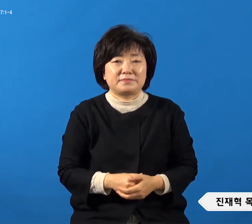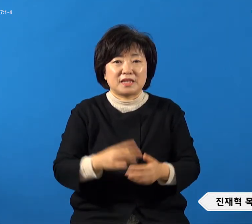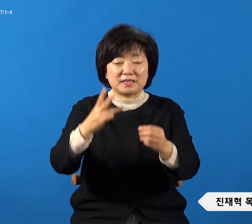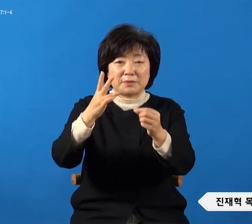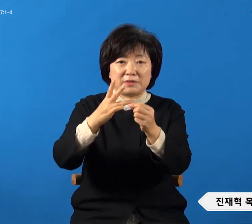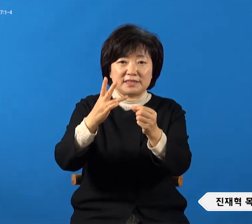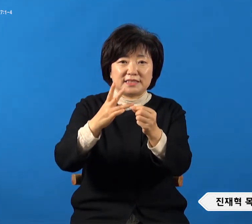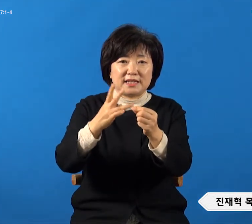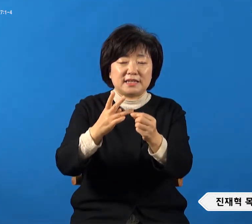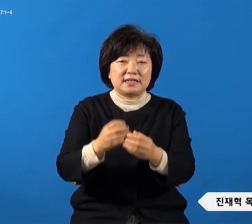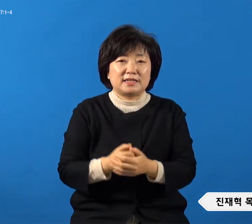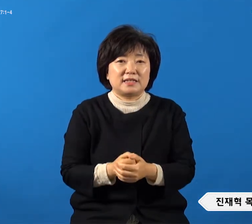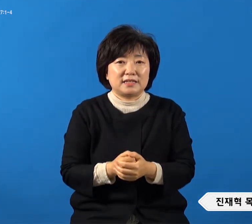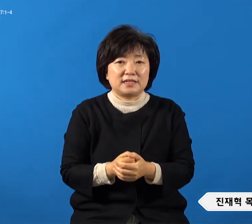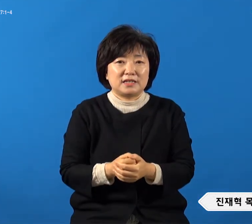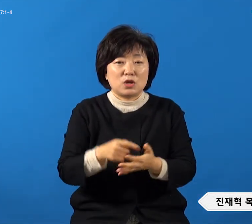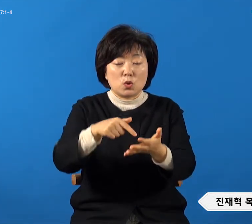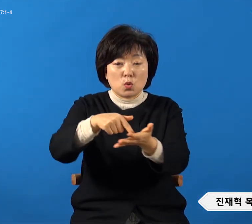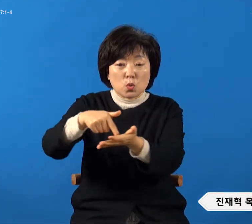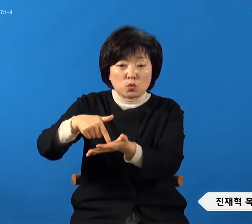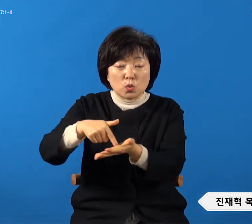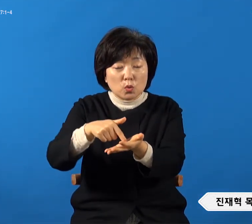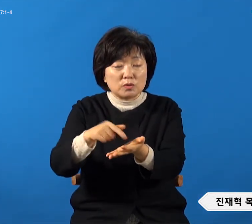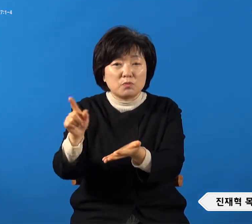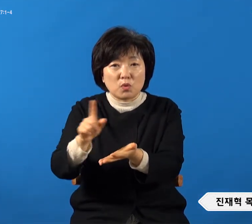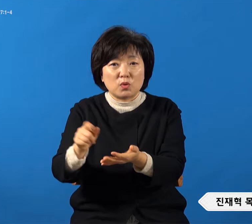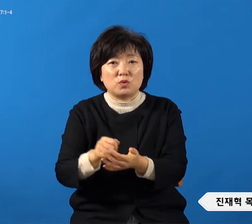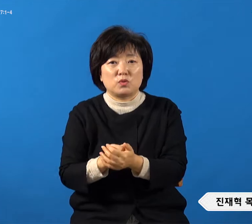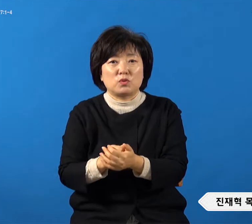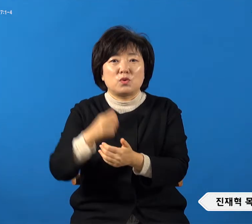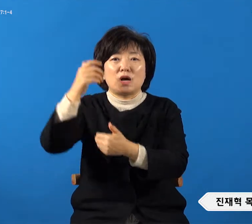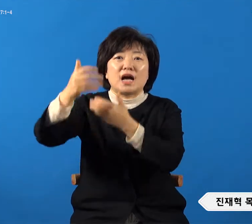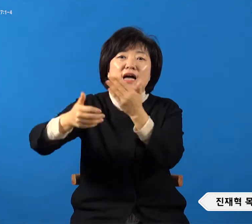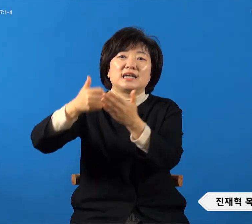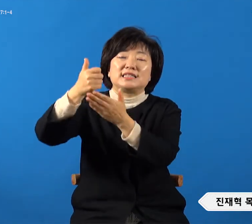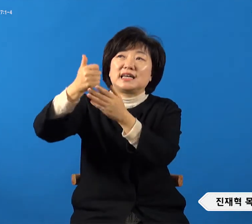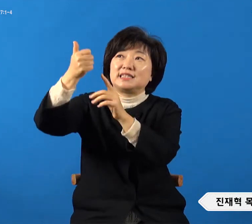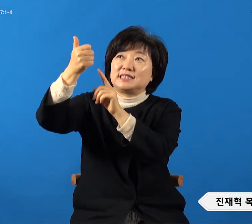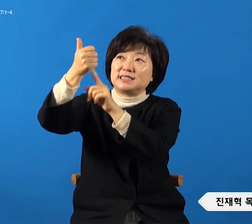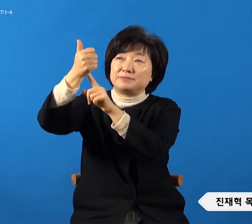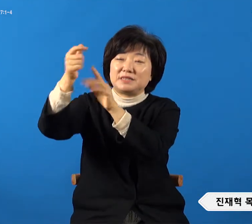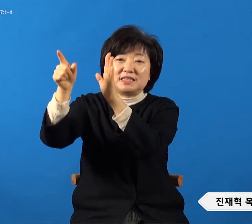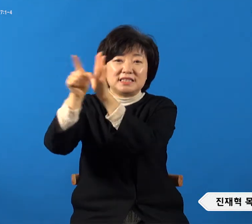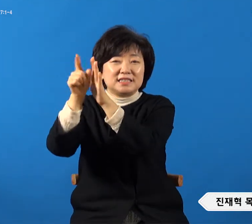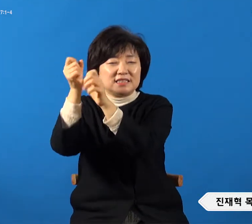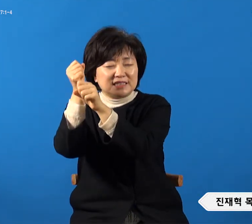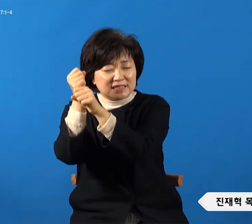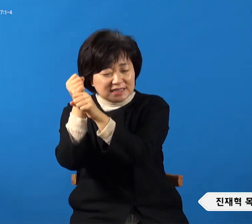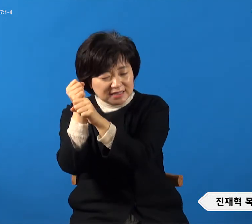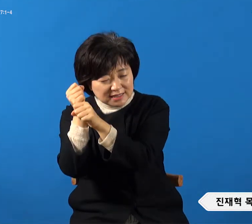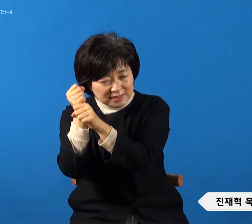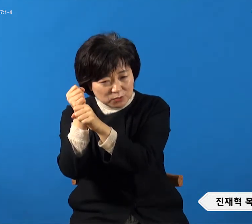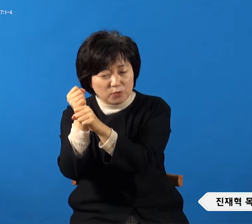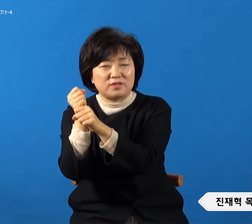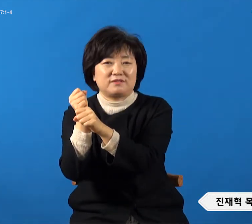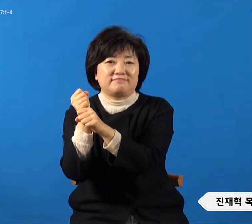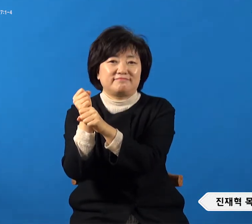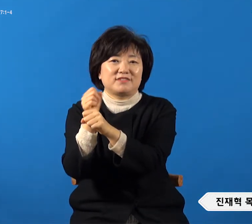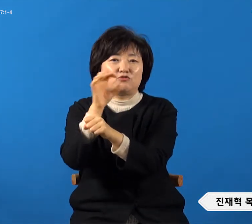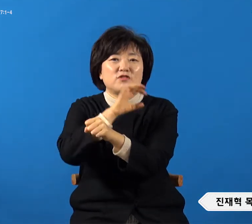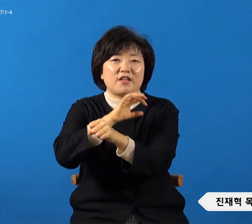세 번째로, 고독의 영성은 하나님을 의존하는 법을